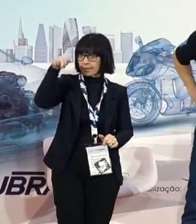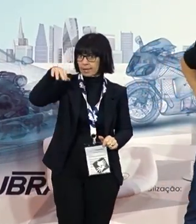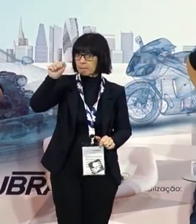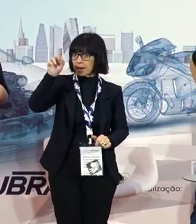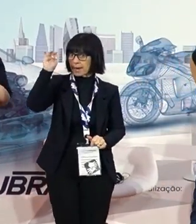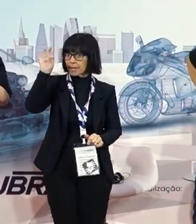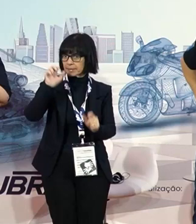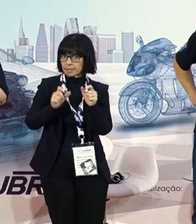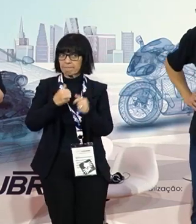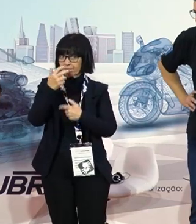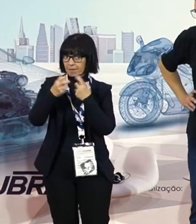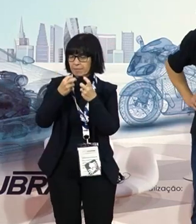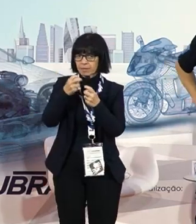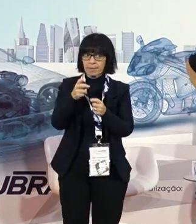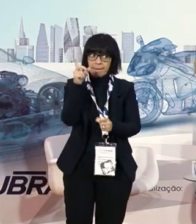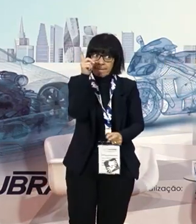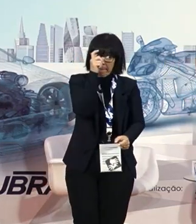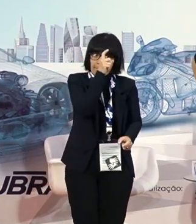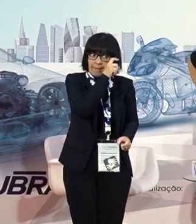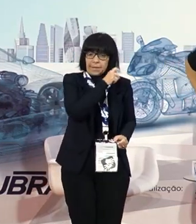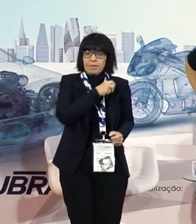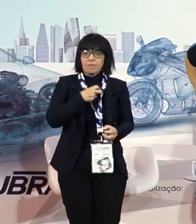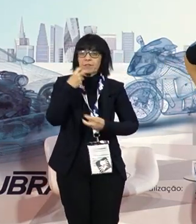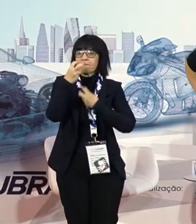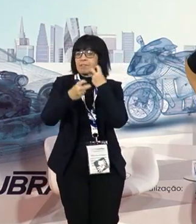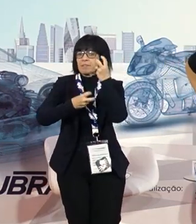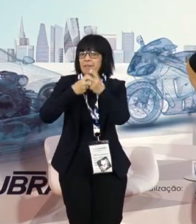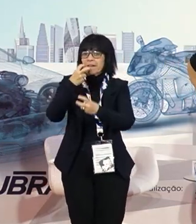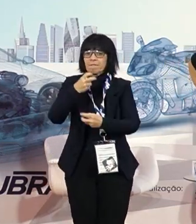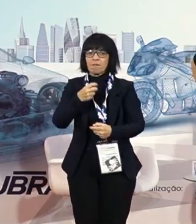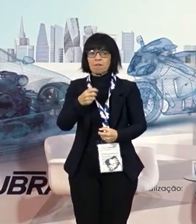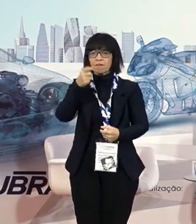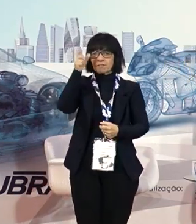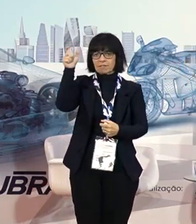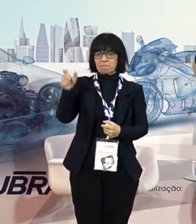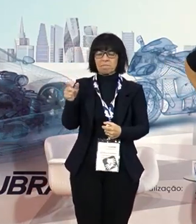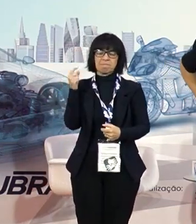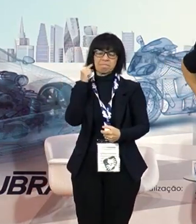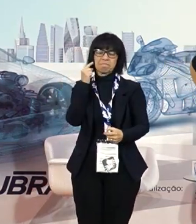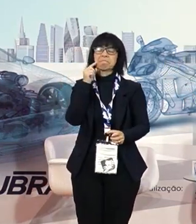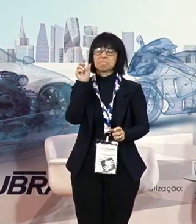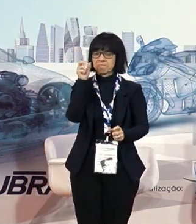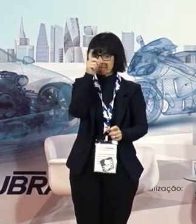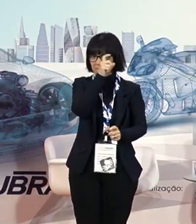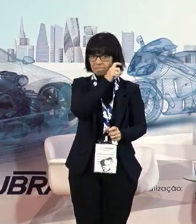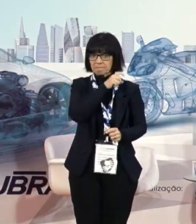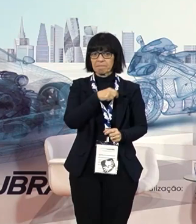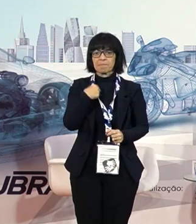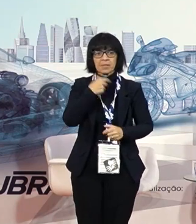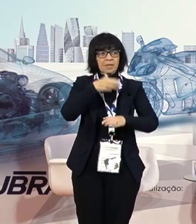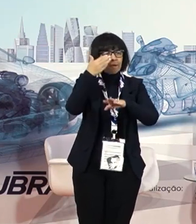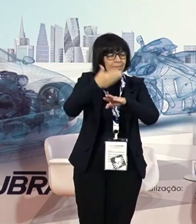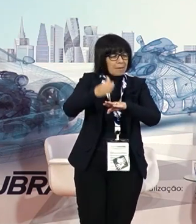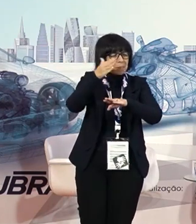e não é fácil fazer voz de surdo né a gente treinou isso mas